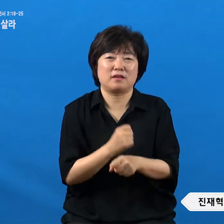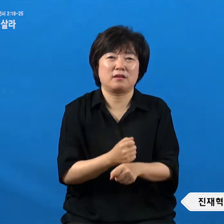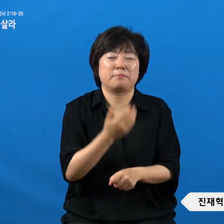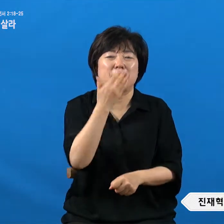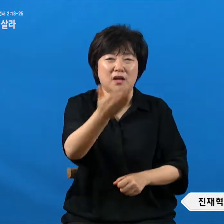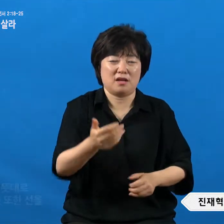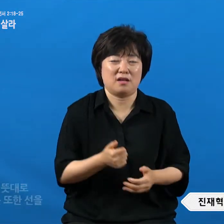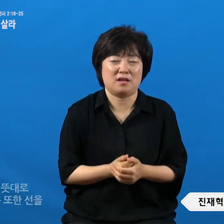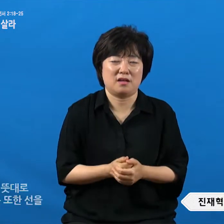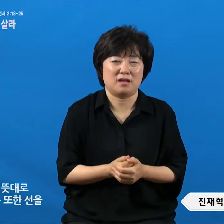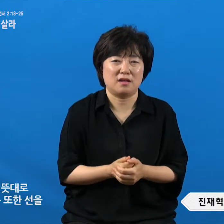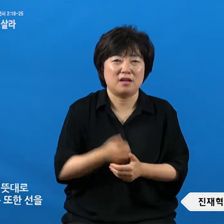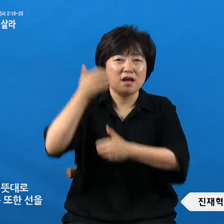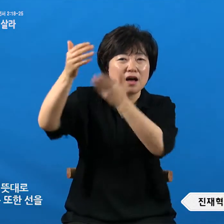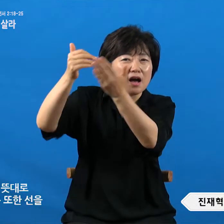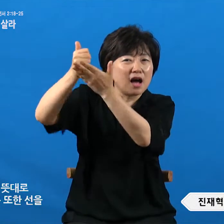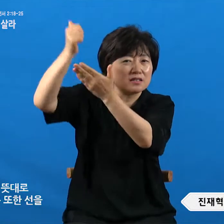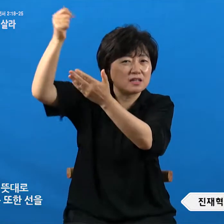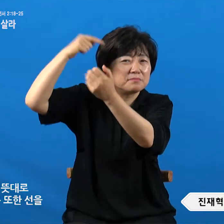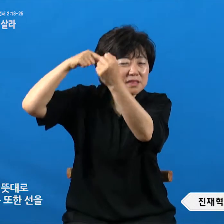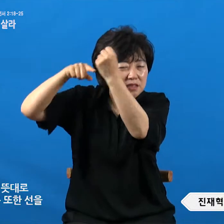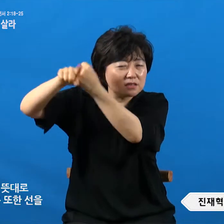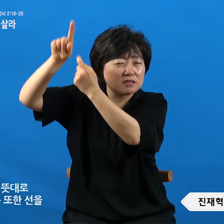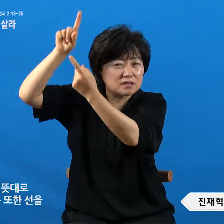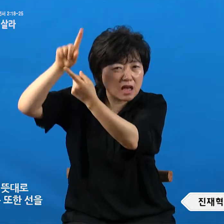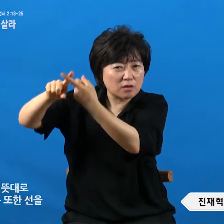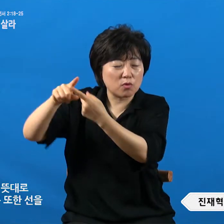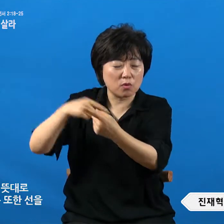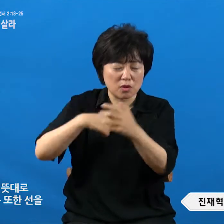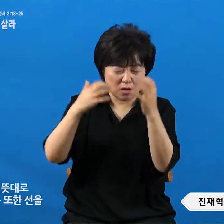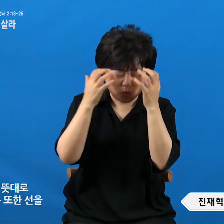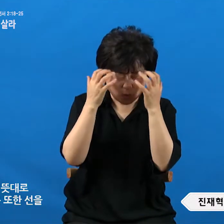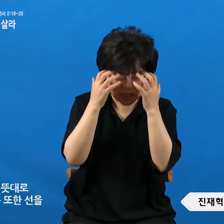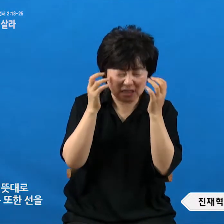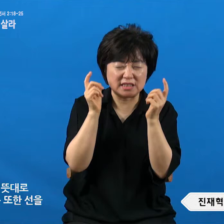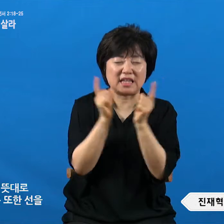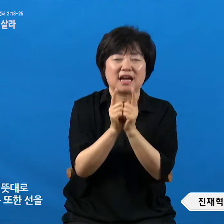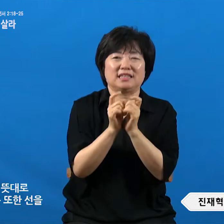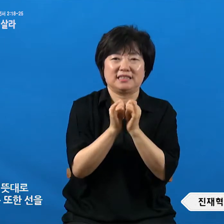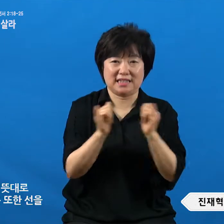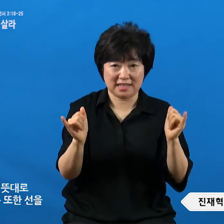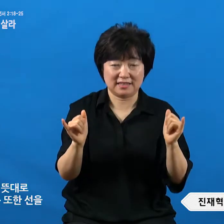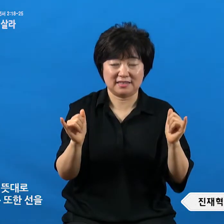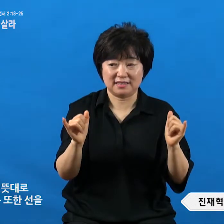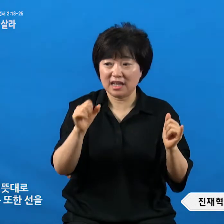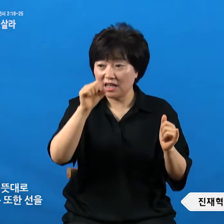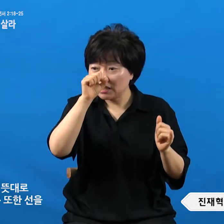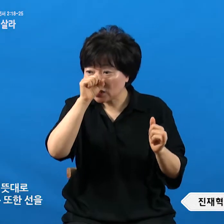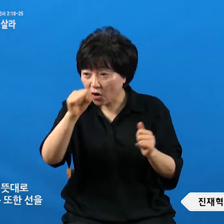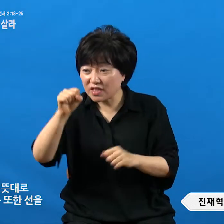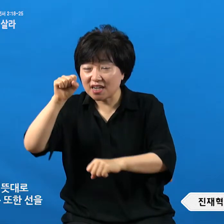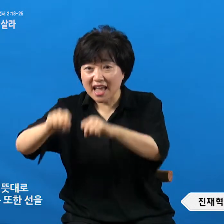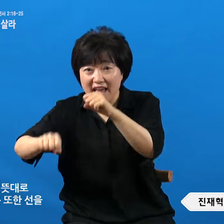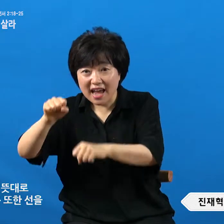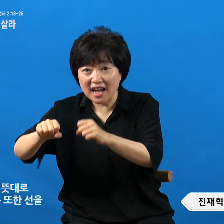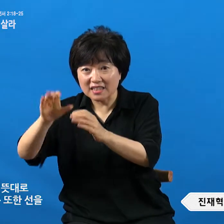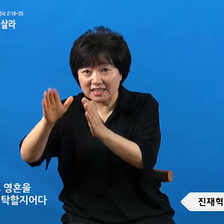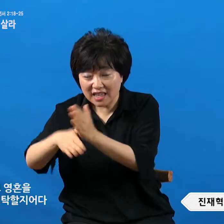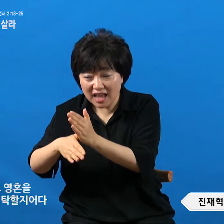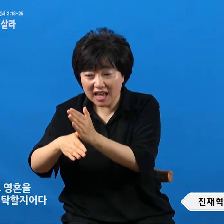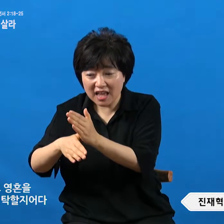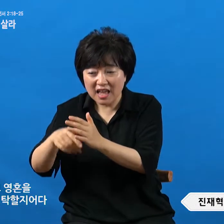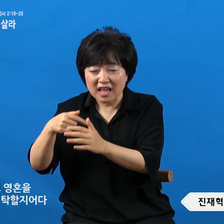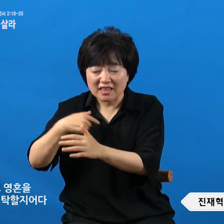이렇게 말씀합니다. 그러므로 하나님의 뜻대로 고난을 받는 자들은 또한 선을 행하는 가운데 그